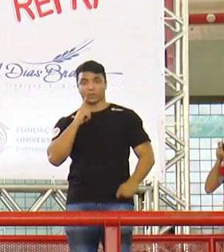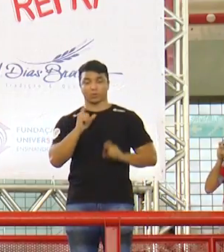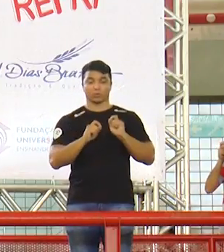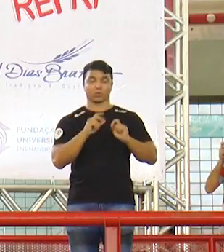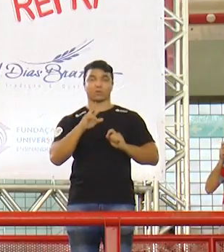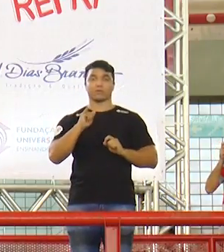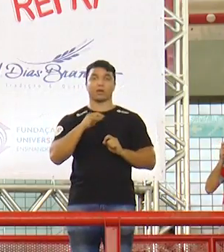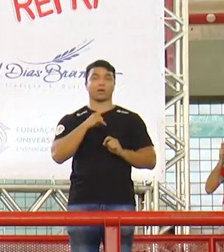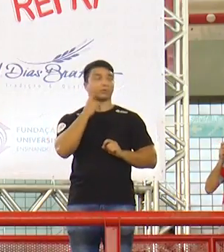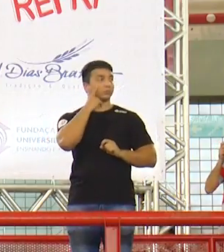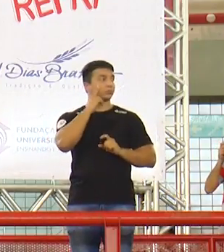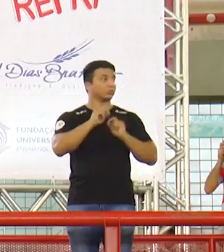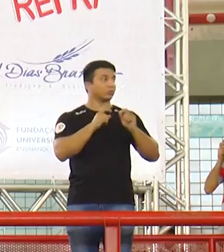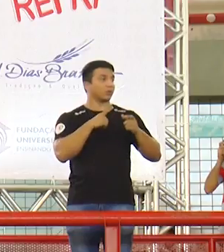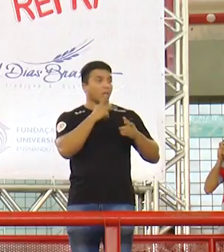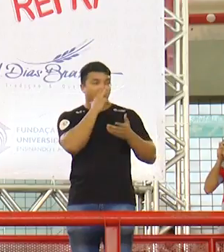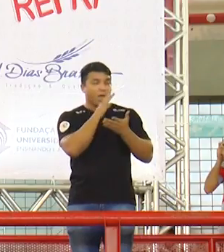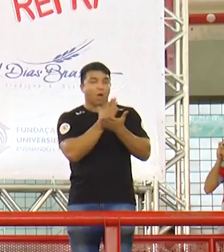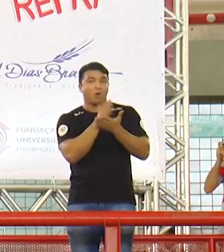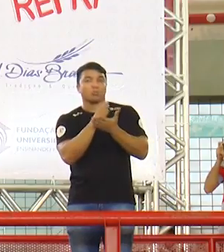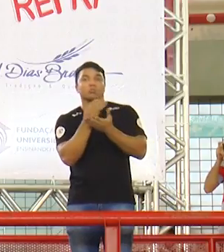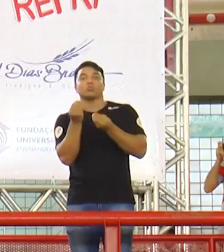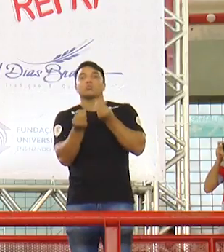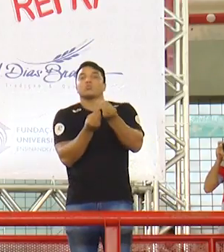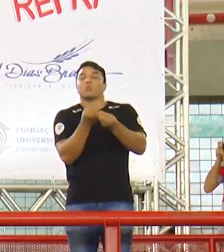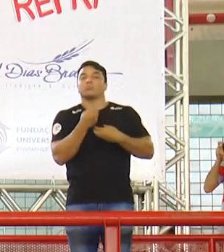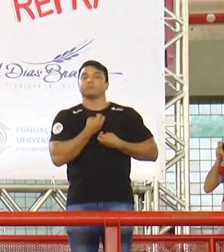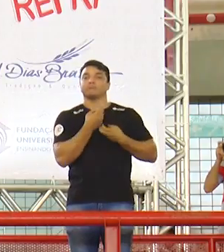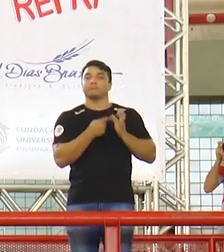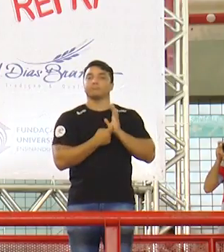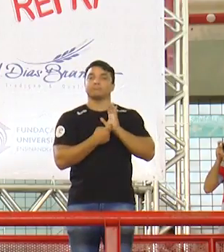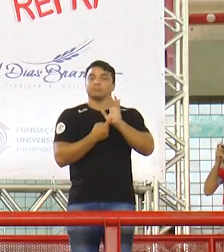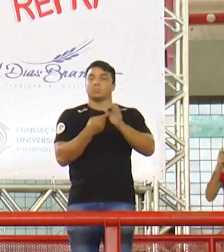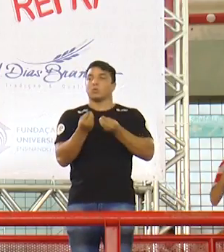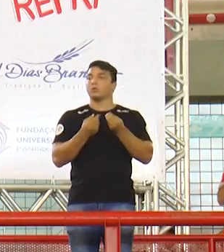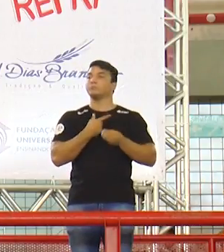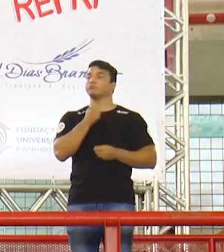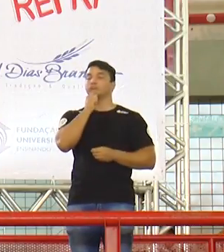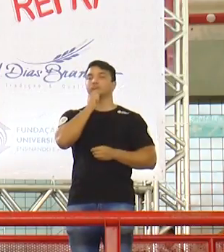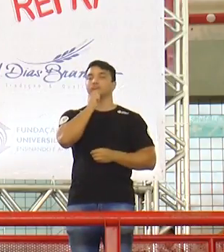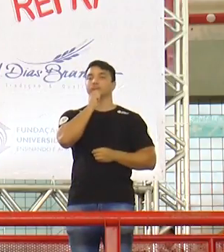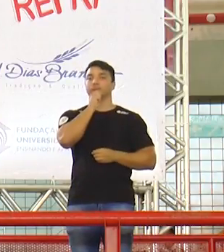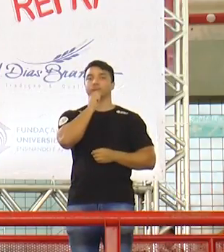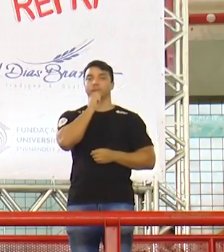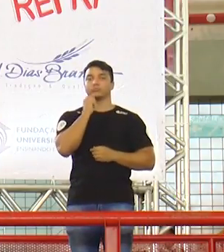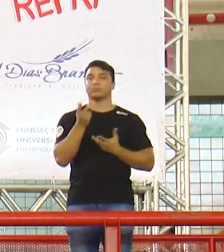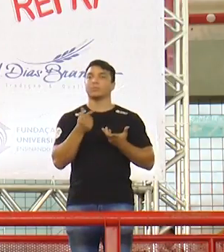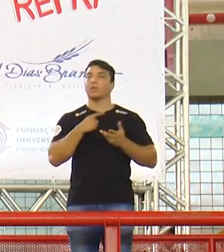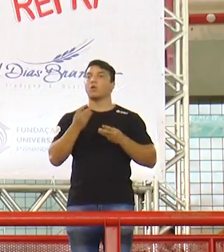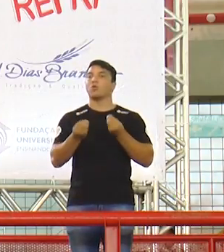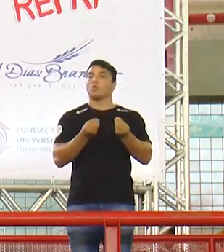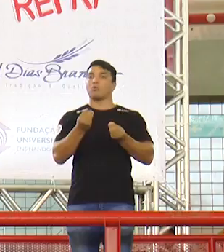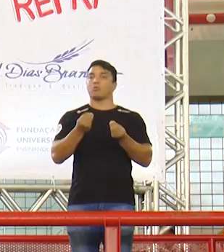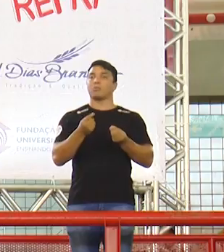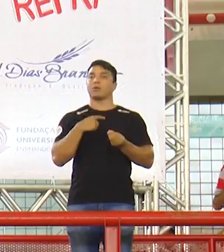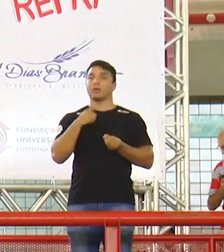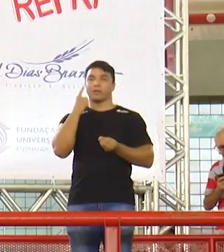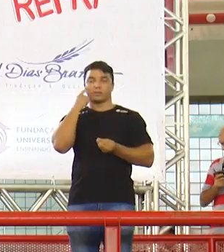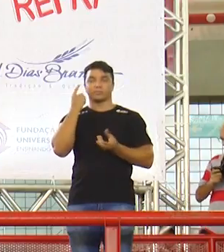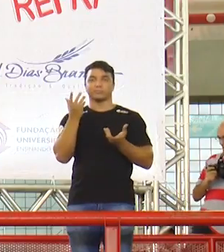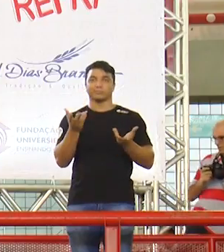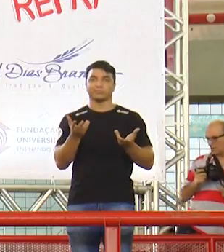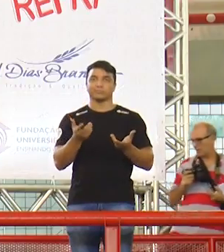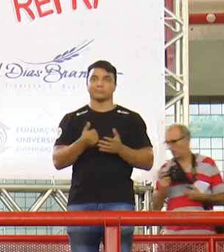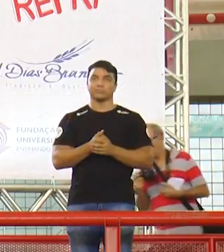vai adquirir algumas formas de expressão que você ainda não tem. Que são formas de expressão